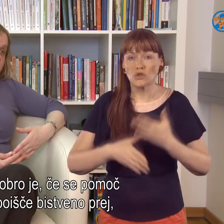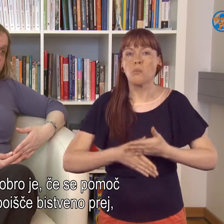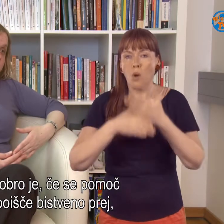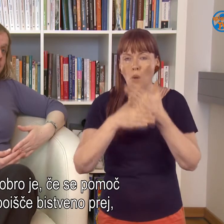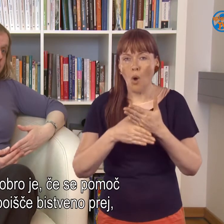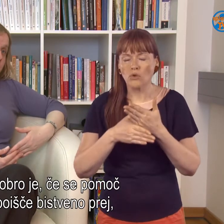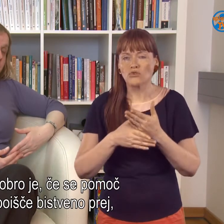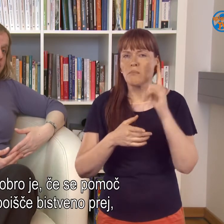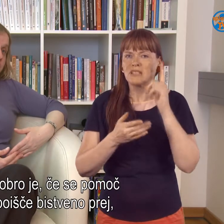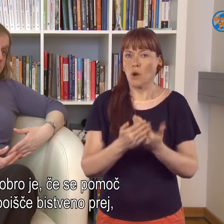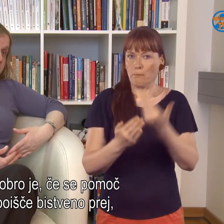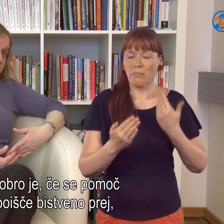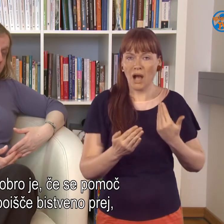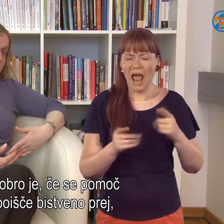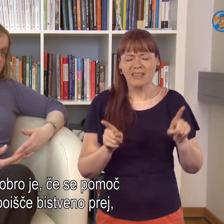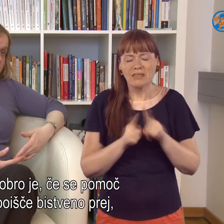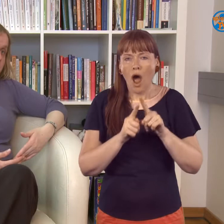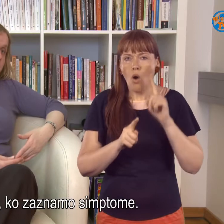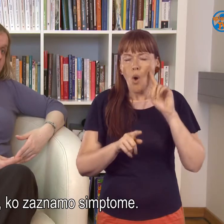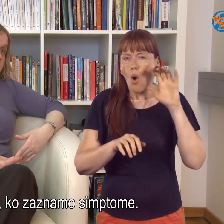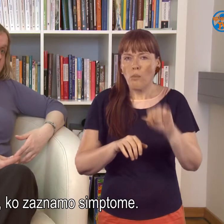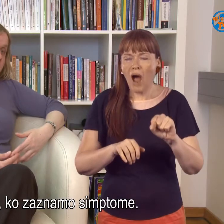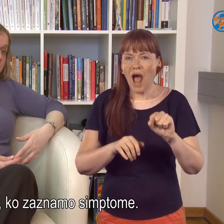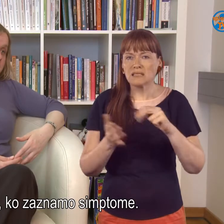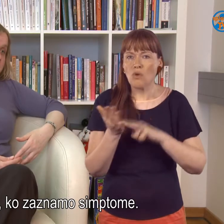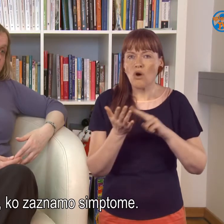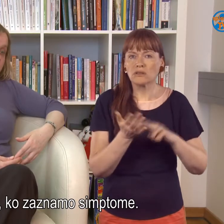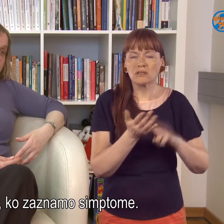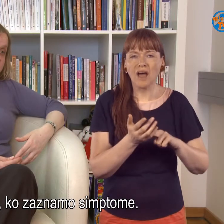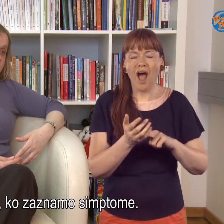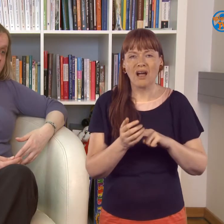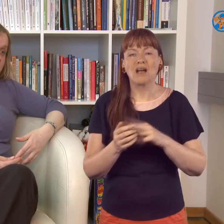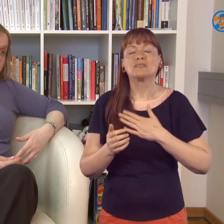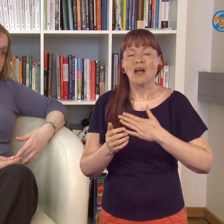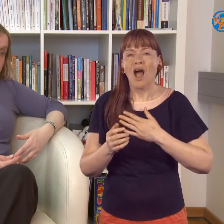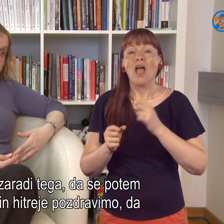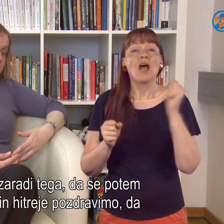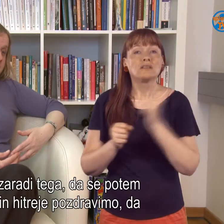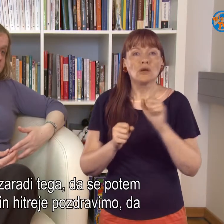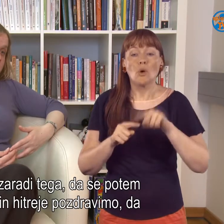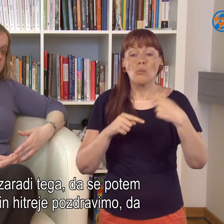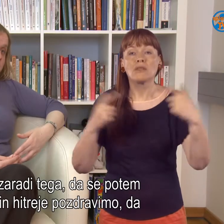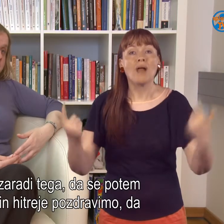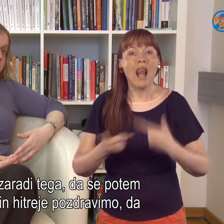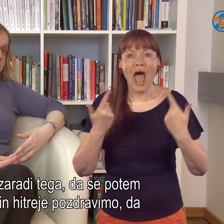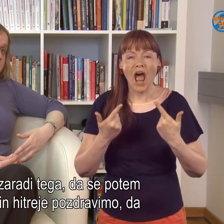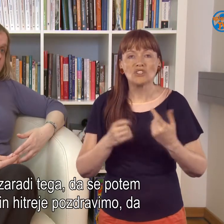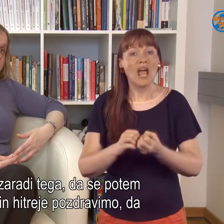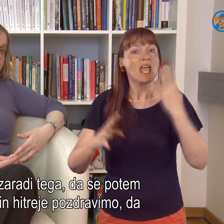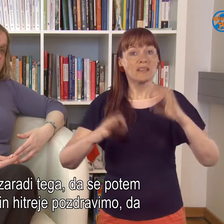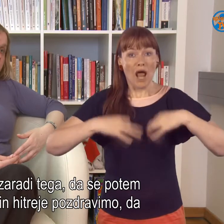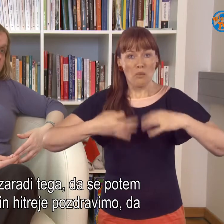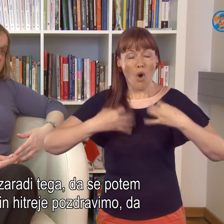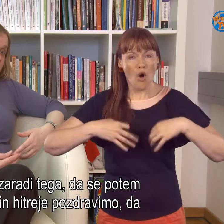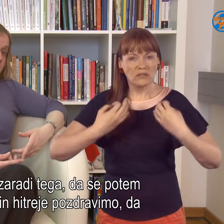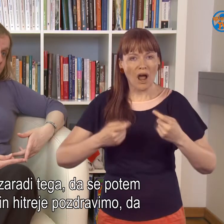se poišče pomoč bistveno prej, takoj ko zaznamo simptome, čisto zaradi tega, da potem tudi